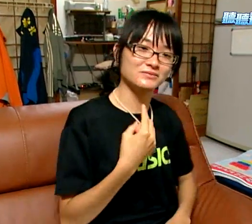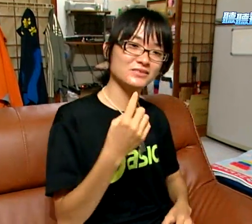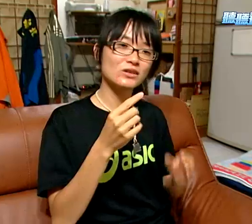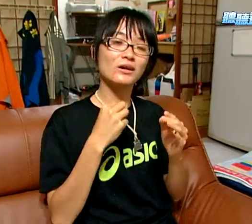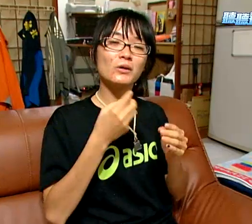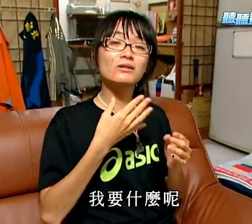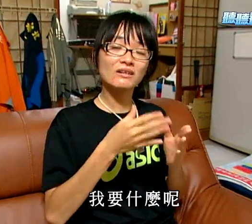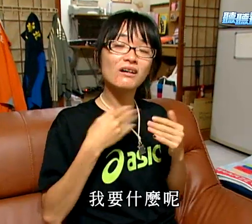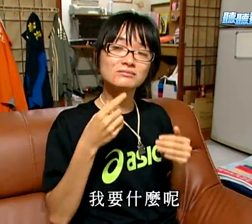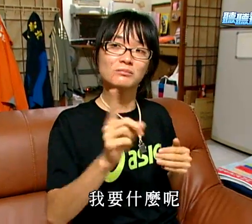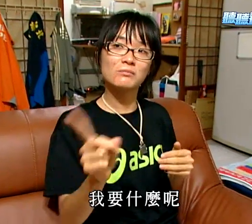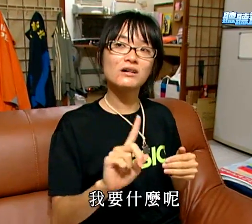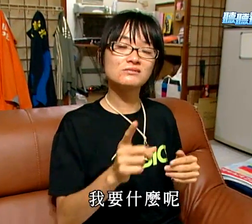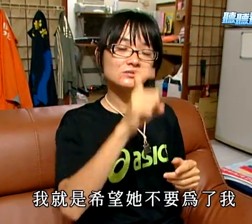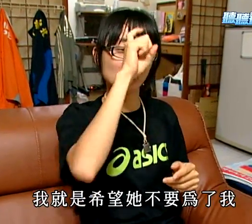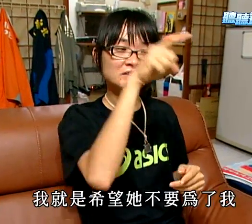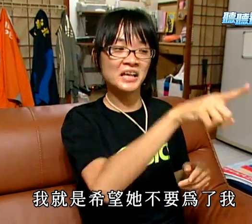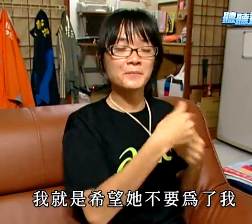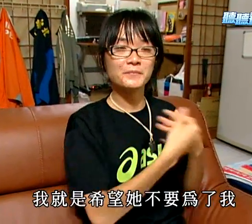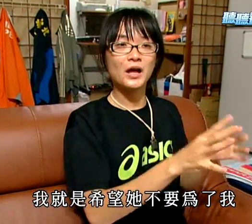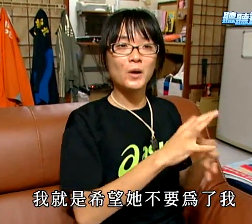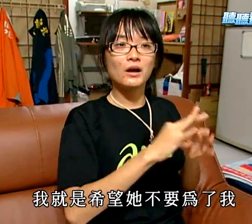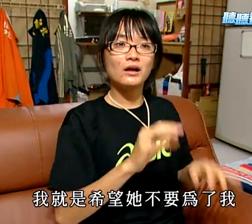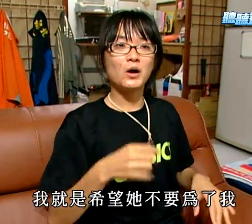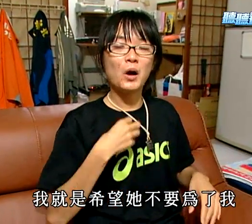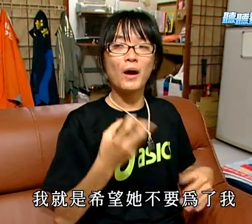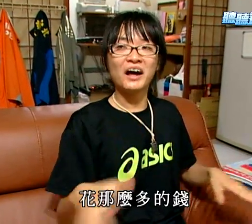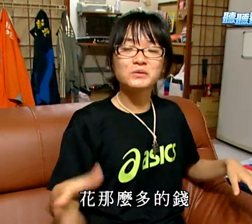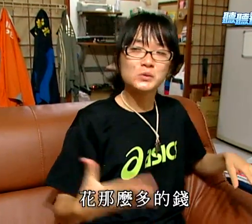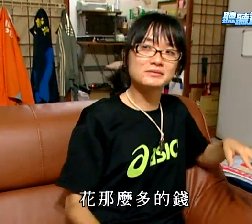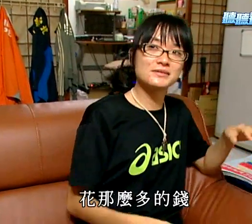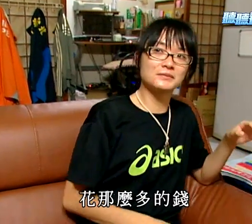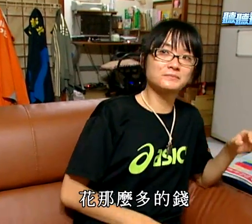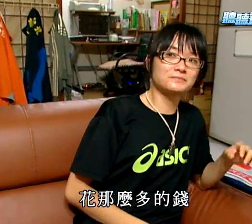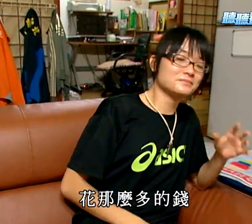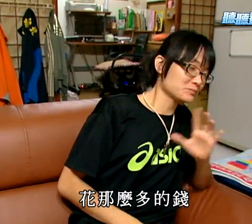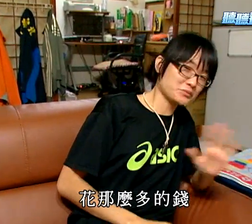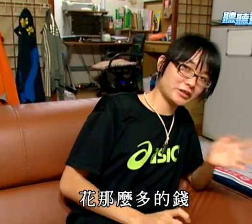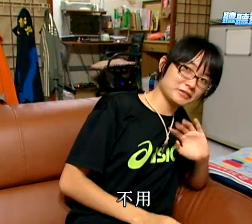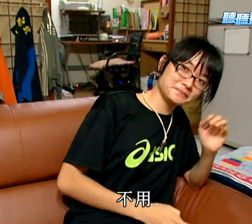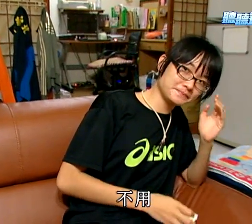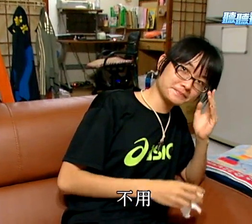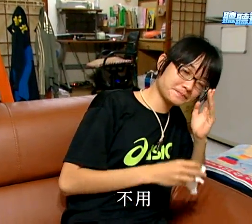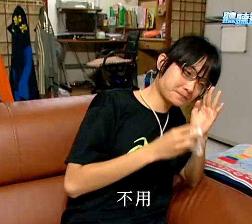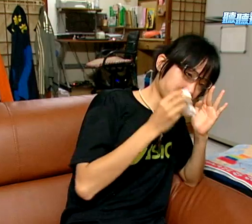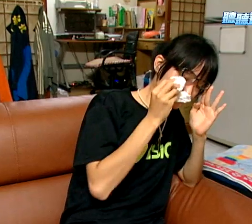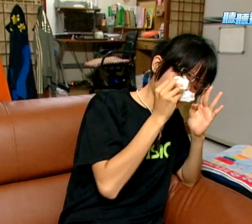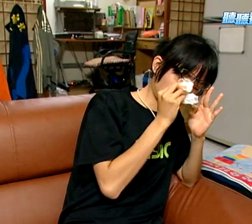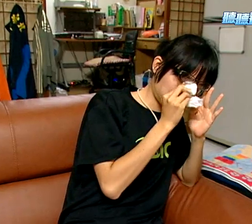我要什么呢？我就是希望她不要为了我花那么多的钱。不用。